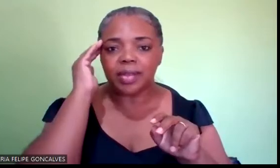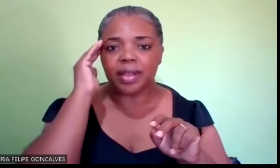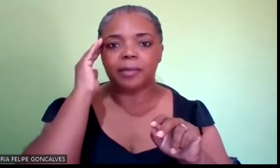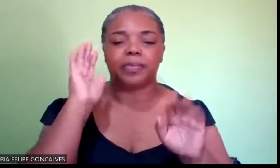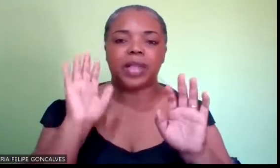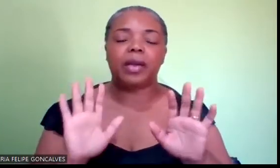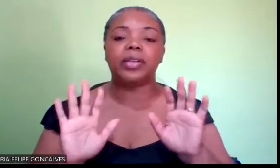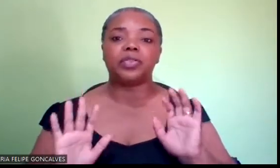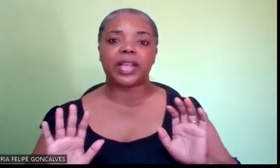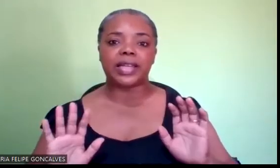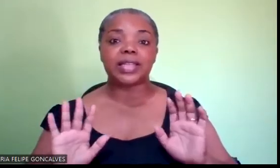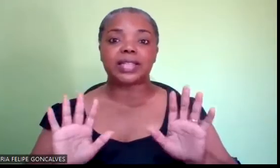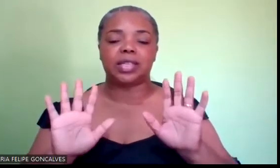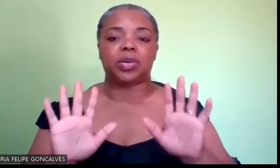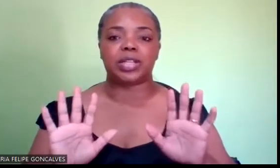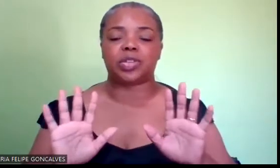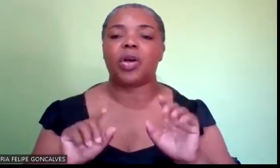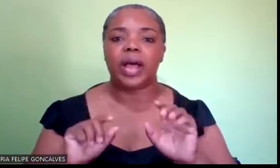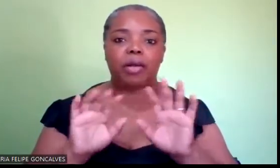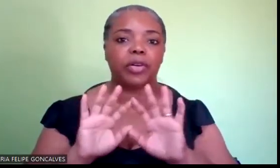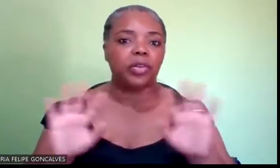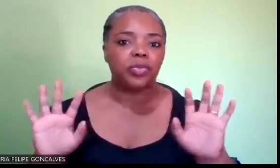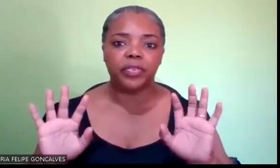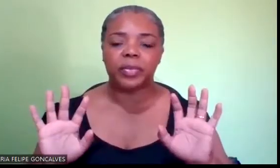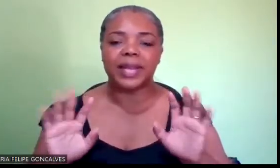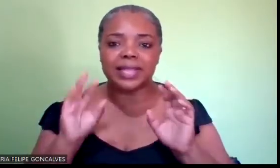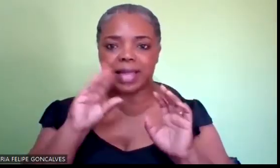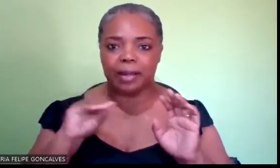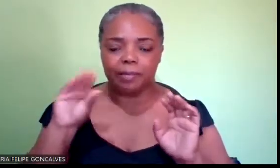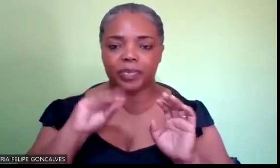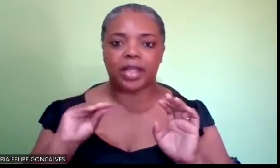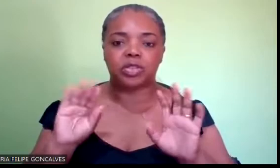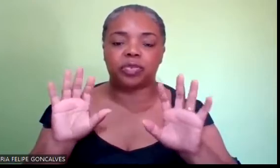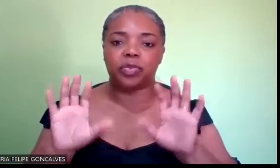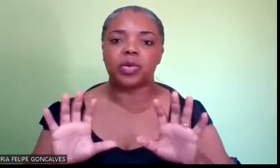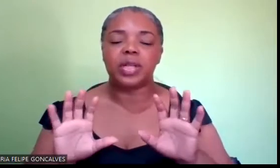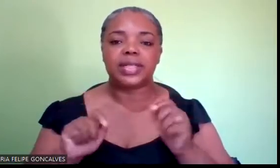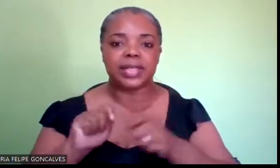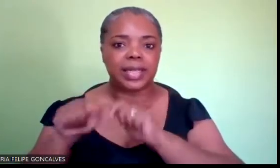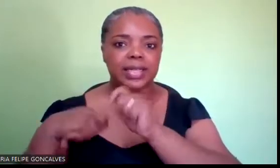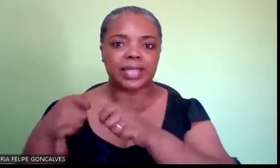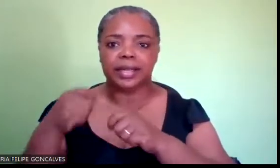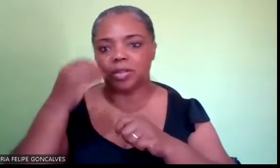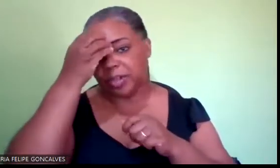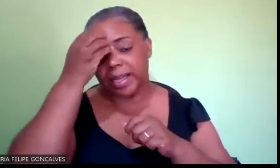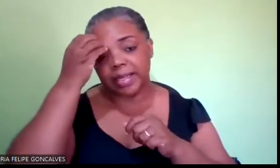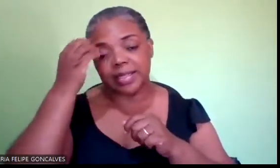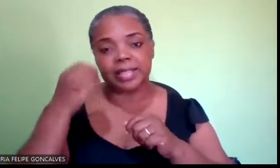entender, tá? Então ficaria assim, olha só, agora eu não vou verbalizar, tá? Eu só vou sinalizar. Então ficaria assim,